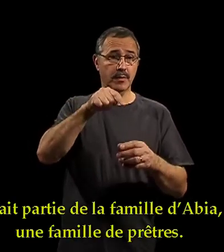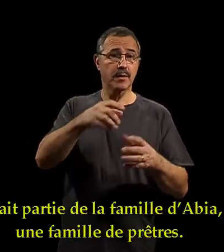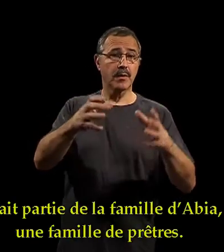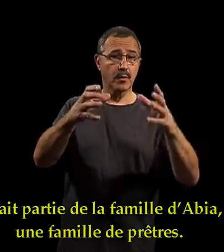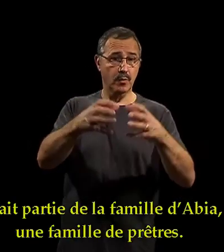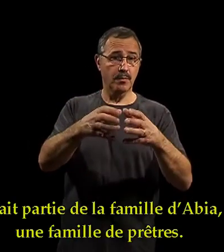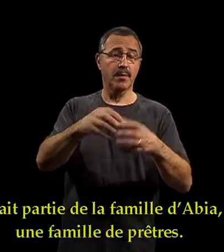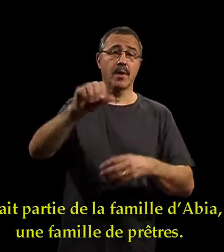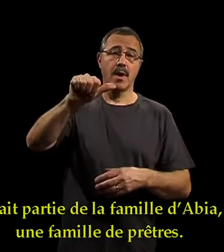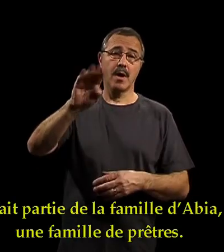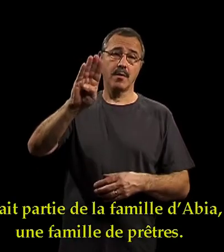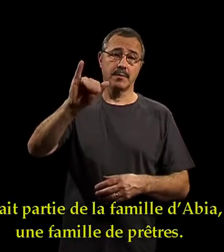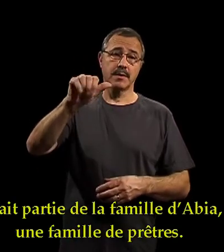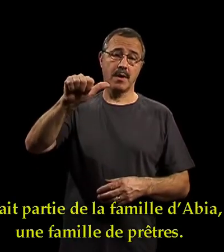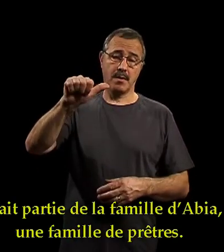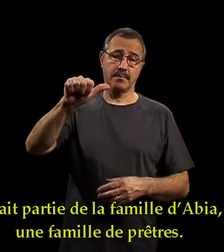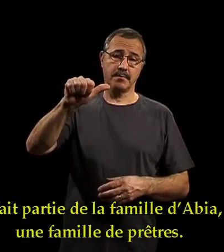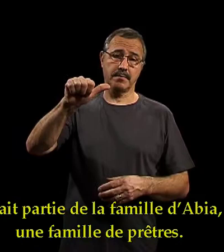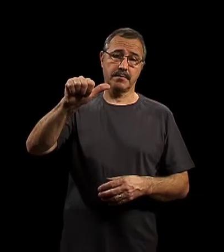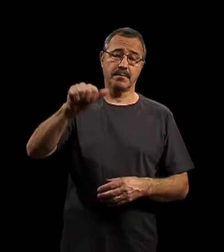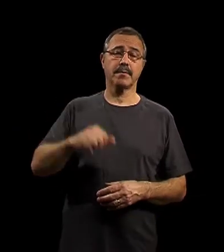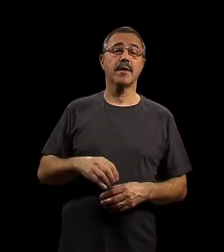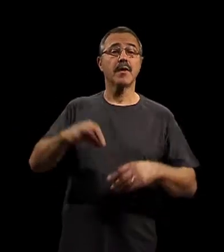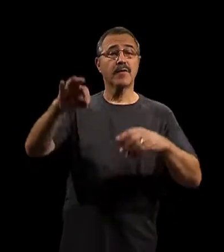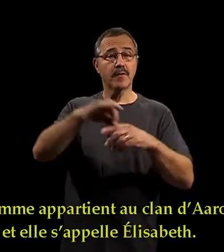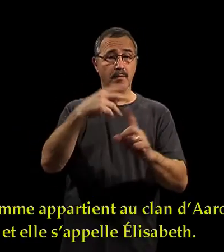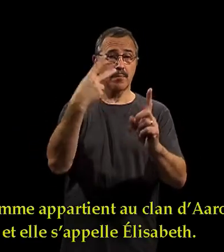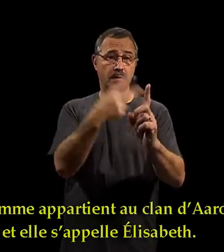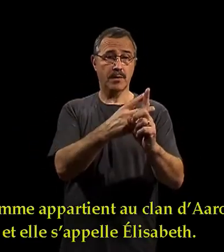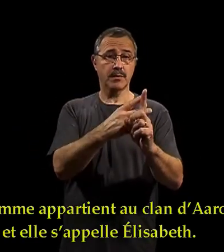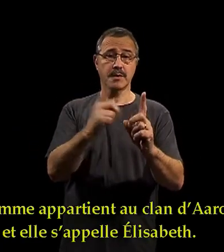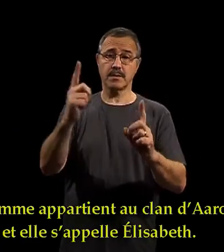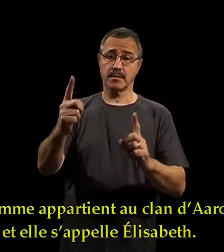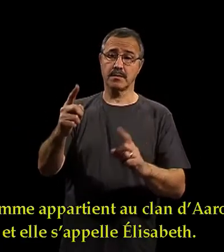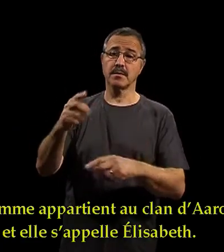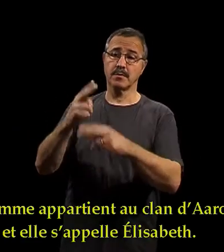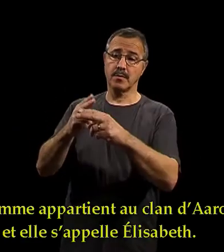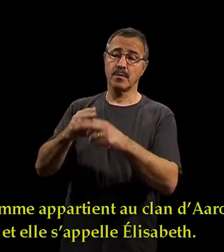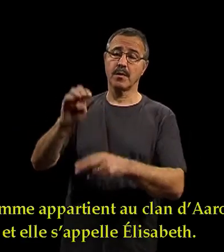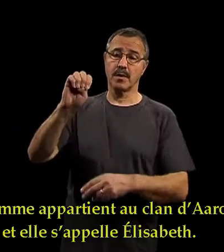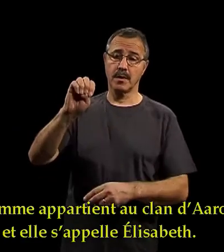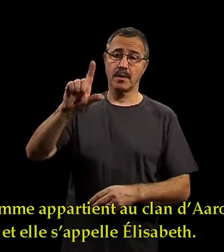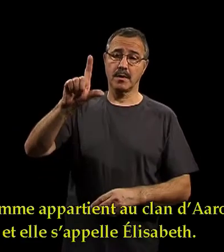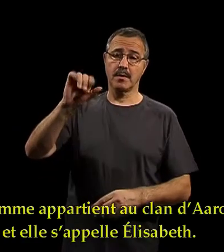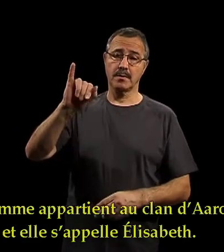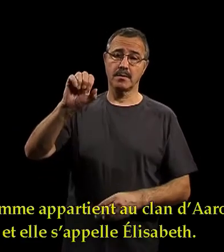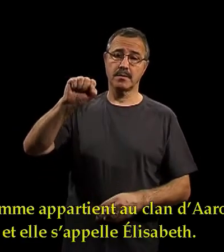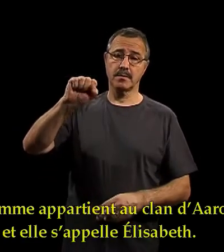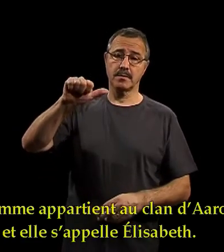Il fait partie de la famille d'Abia, une famille de prêtres. Sa femme appartient au clan d'Aaron et elle s'appelle